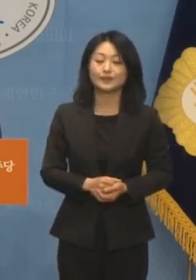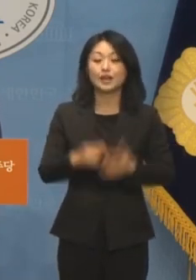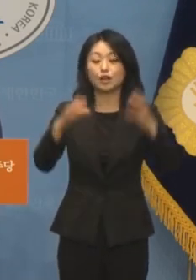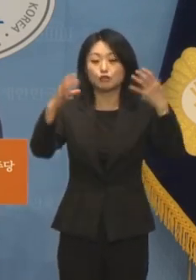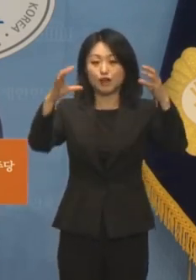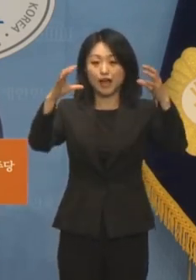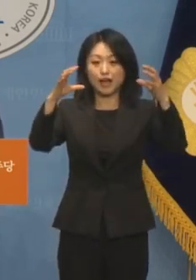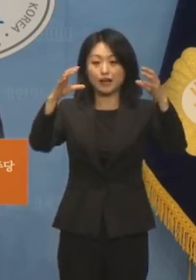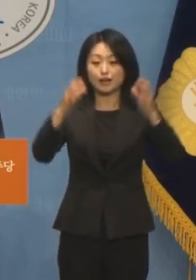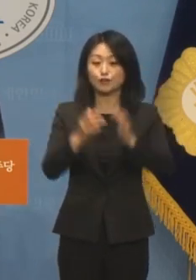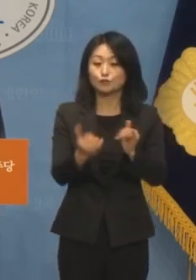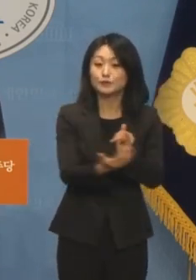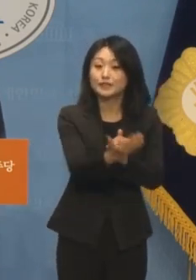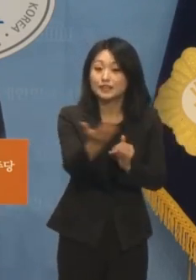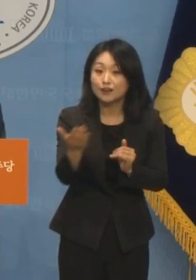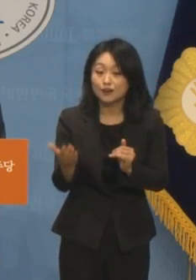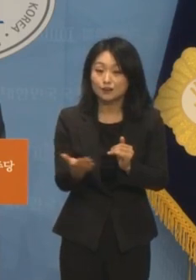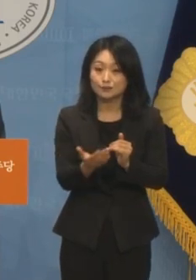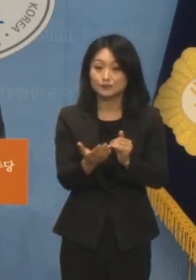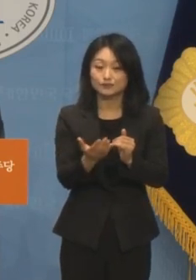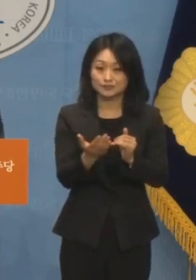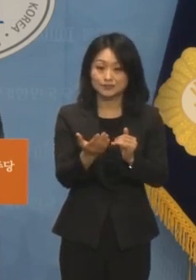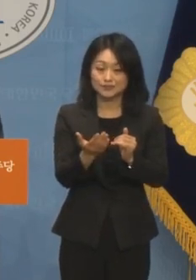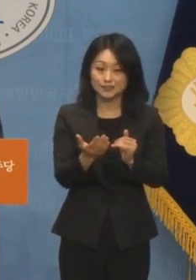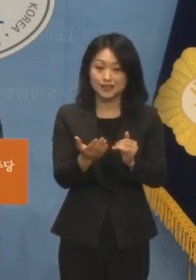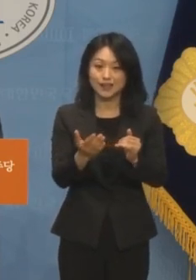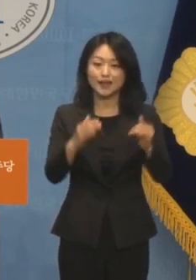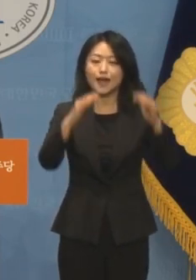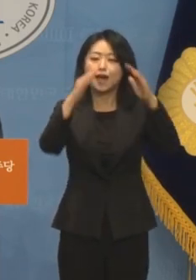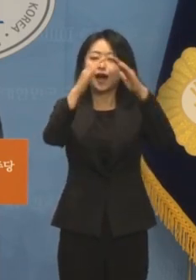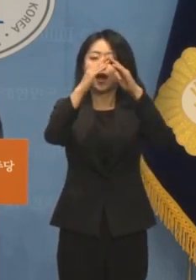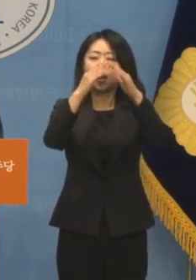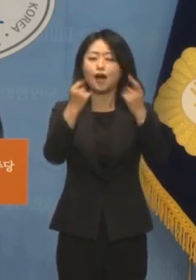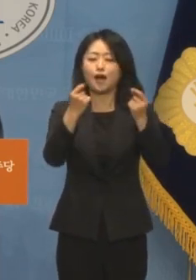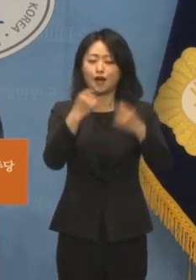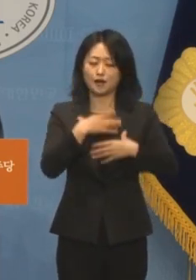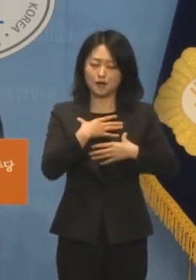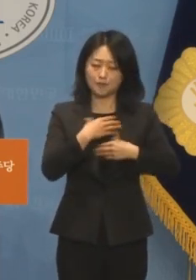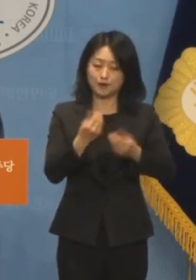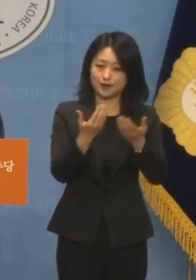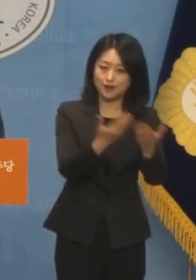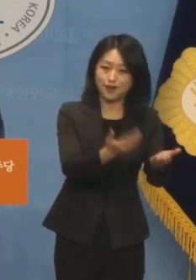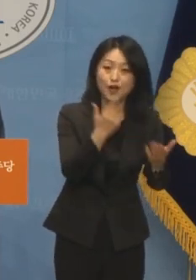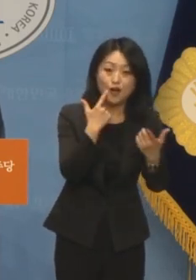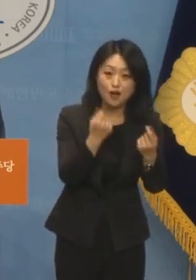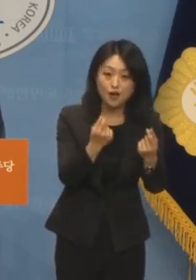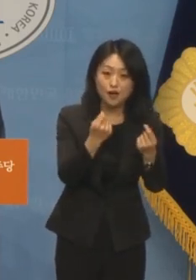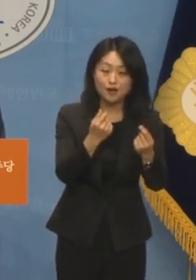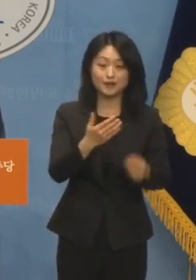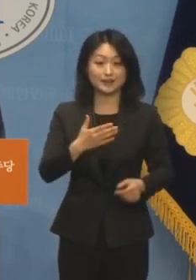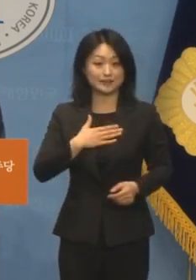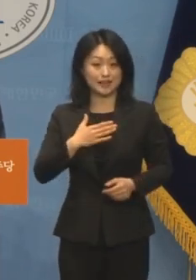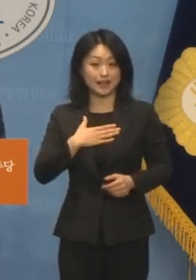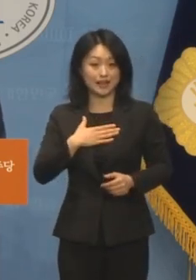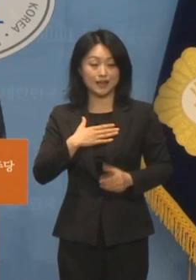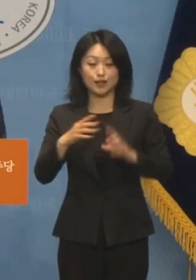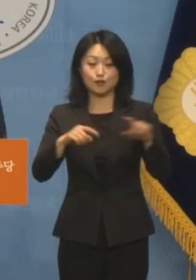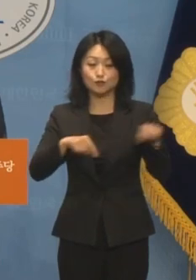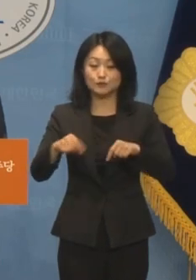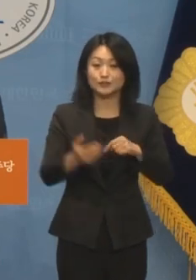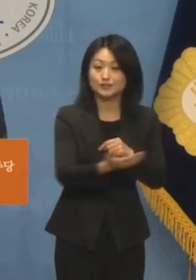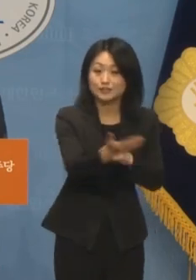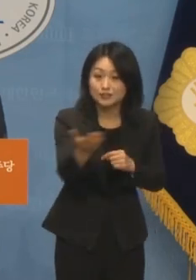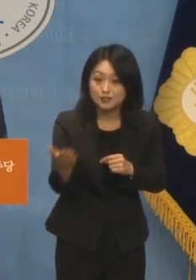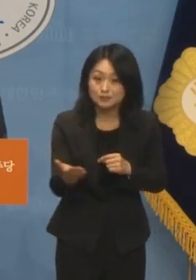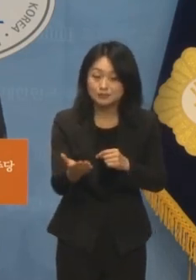국가가 국민의 집이듯이 사회민주당과 한창민의 정치는 국민의 사연이 모이는 곳이